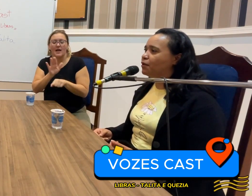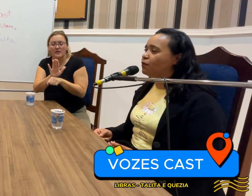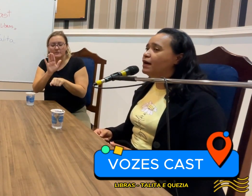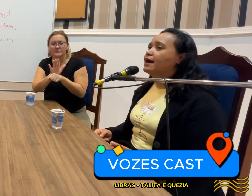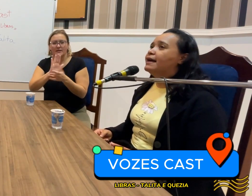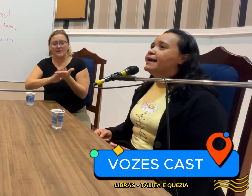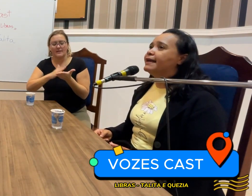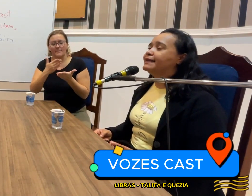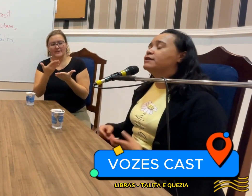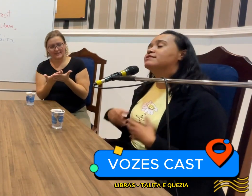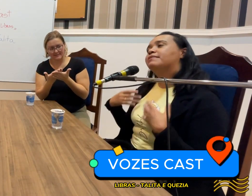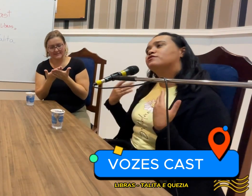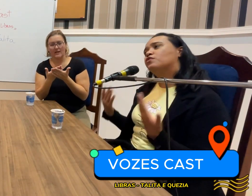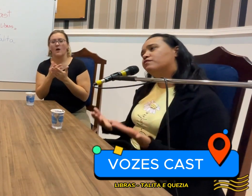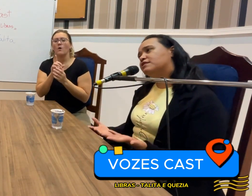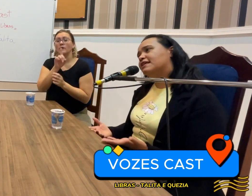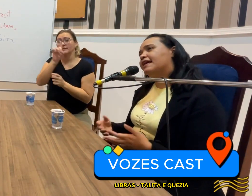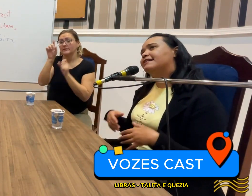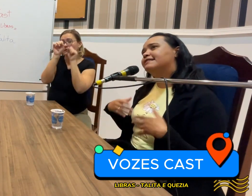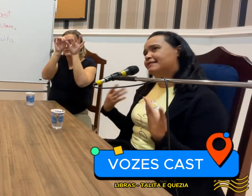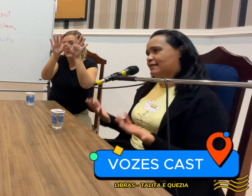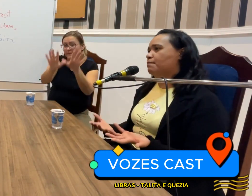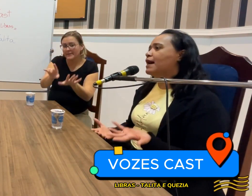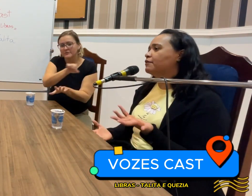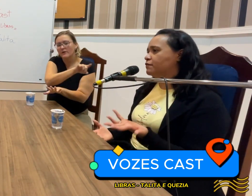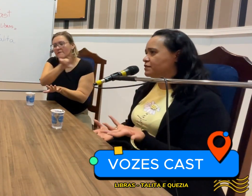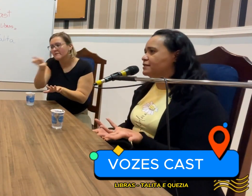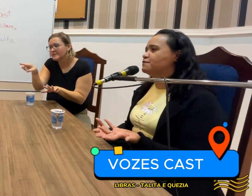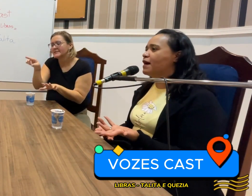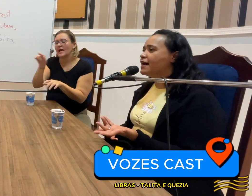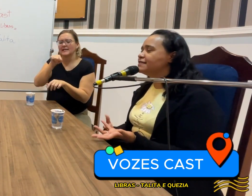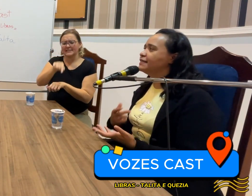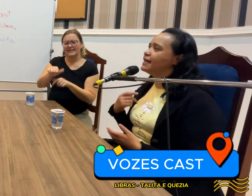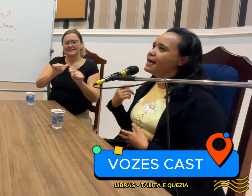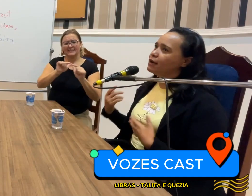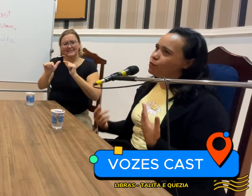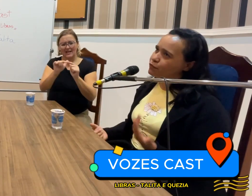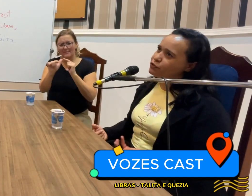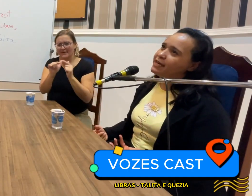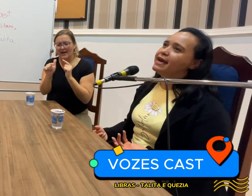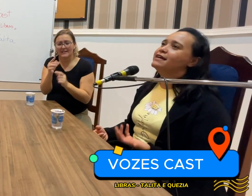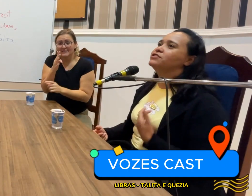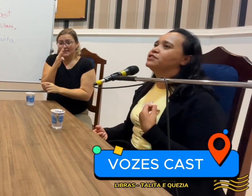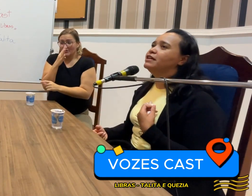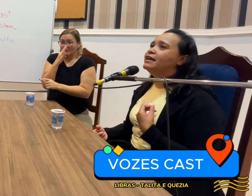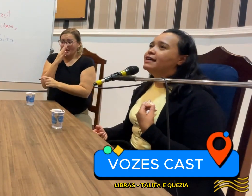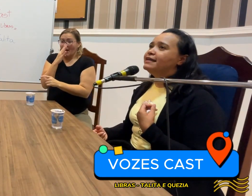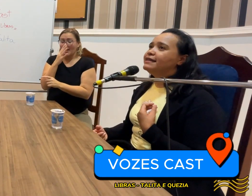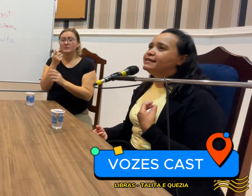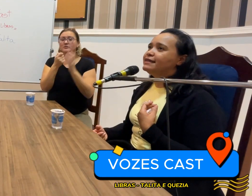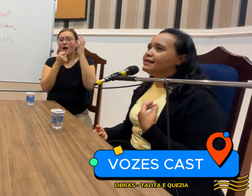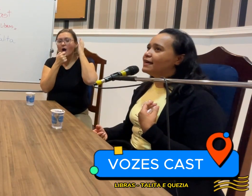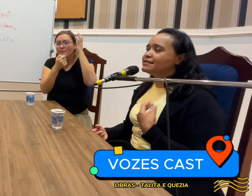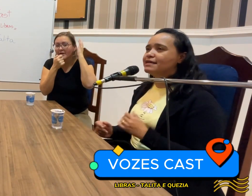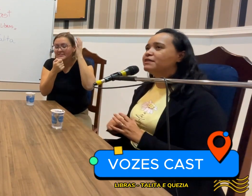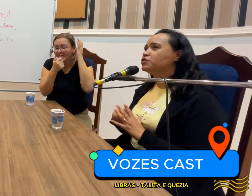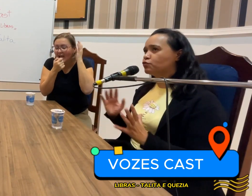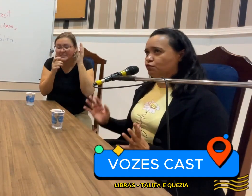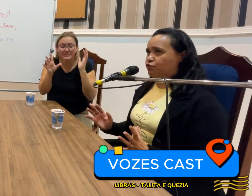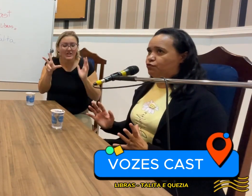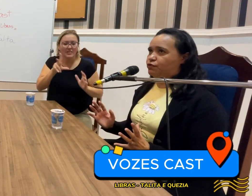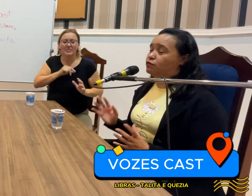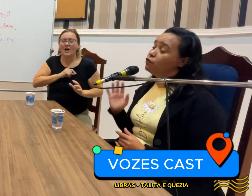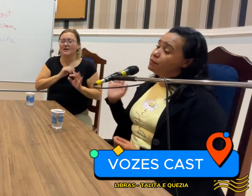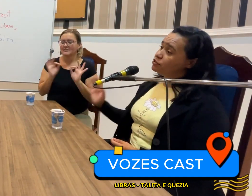gente, tá bom? Que Deus abençoe vocês, esse trabalho que vocês fazem, né, com o podcast. Glória e que, acima